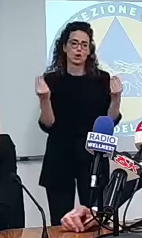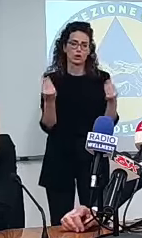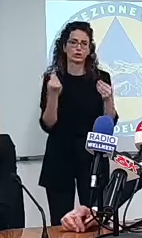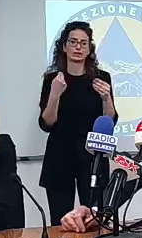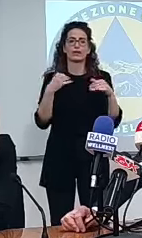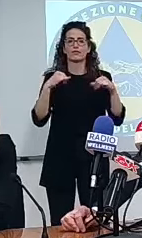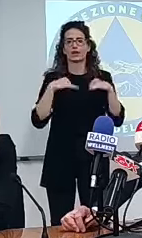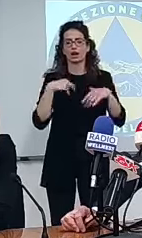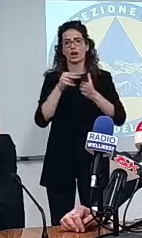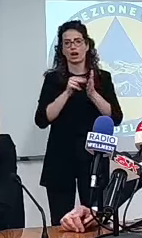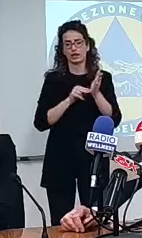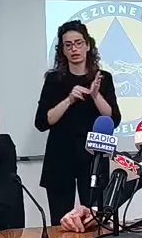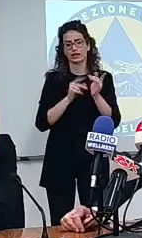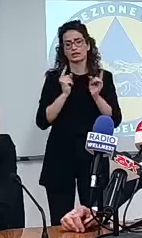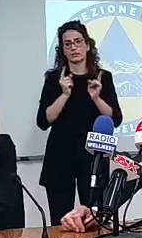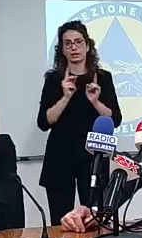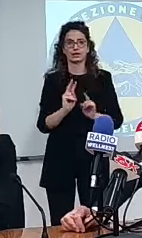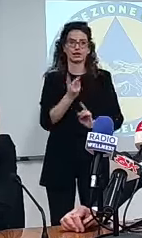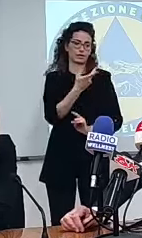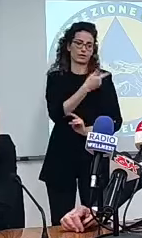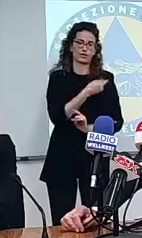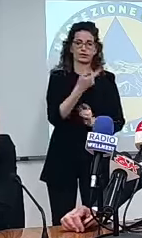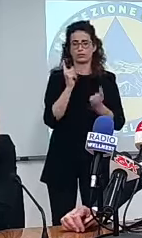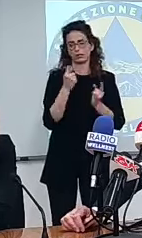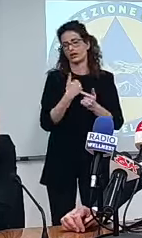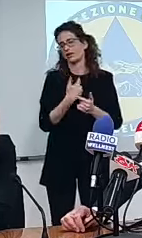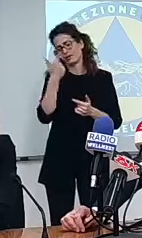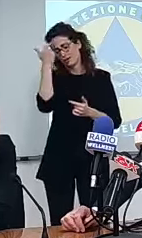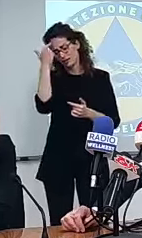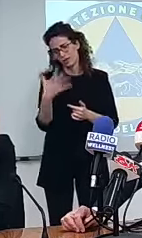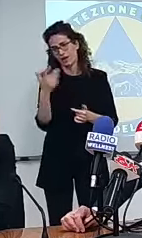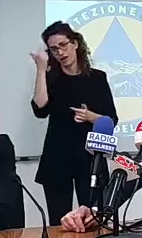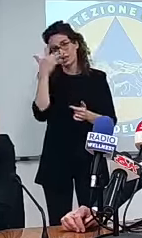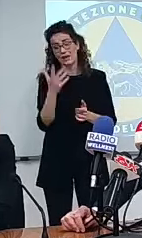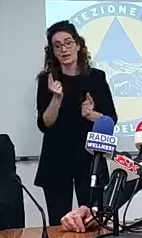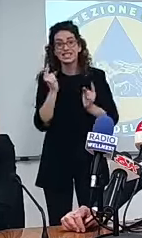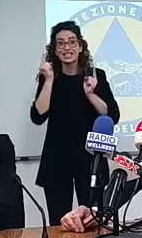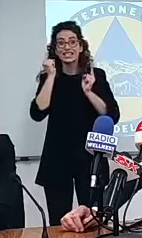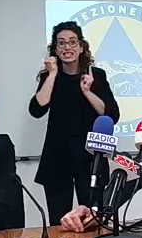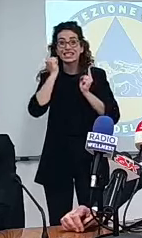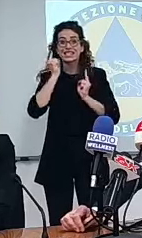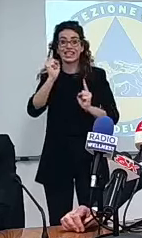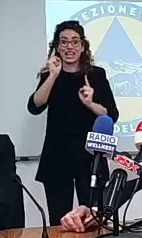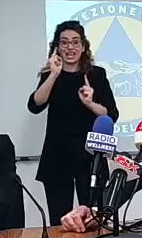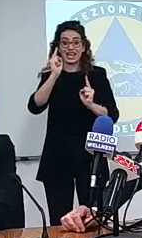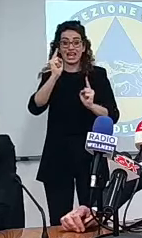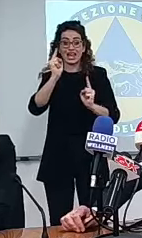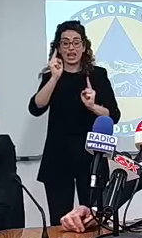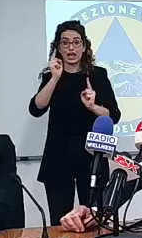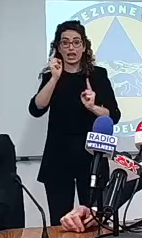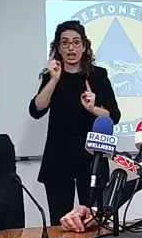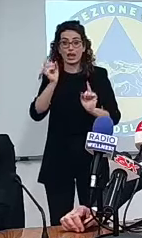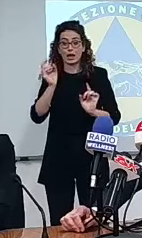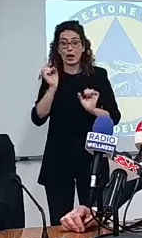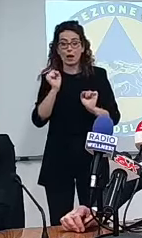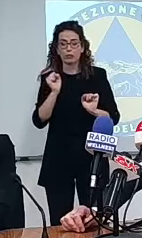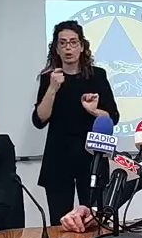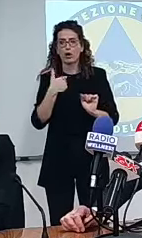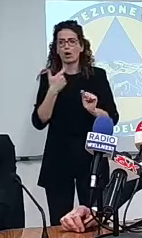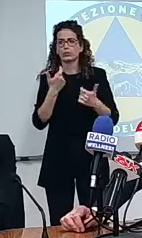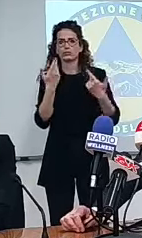base alla seconda dose, le sappiamo tutti queste robe. Ma se ci fosse, perché dobbiamo sbattere la porta in faccia ad uno?